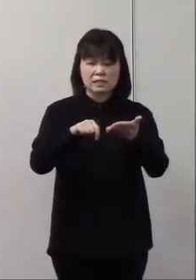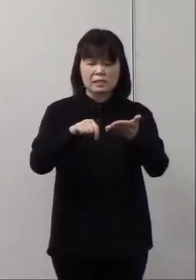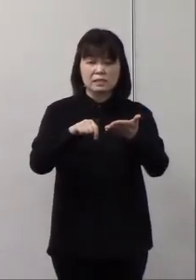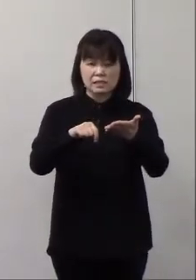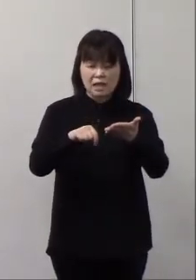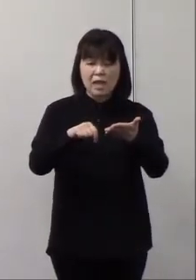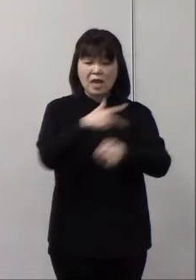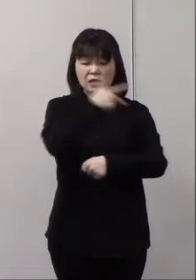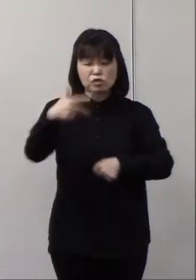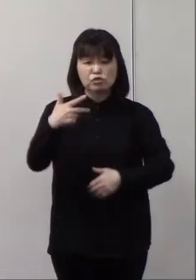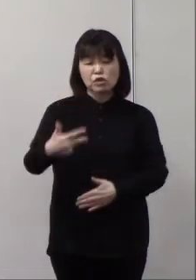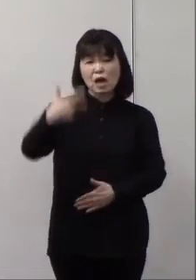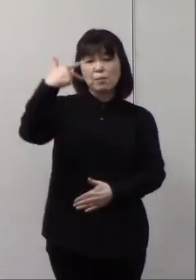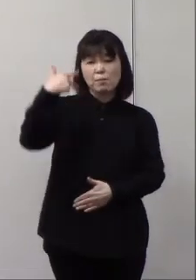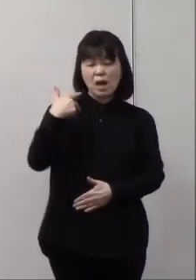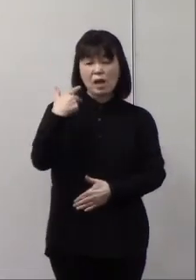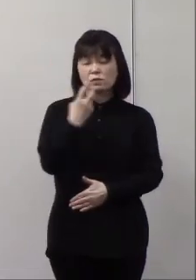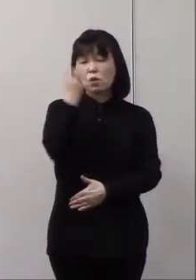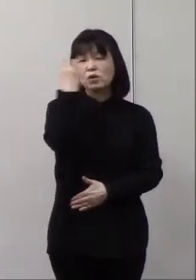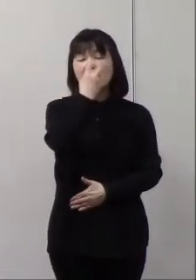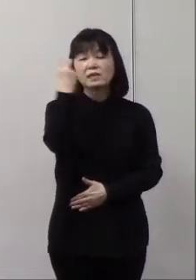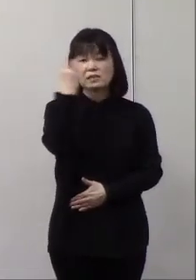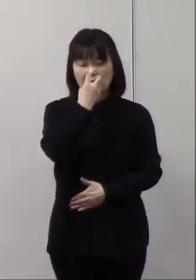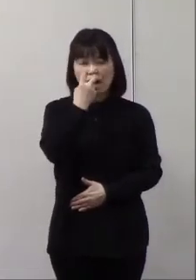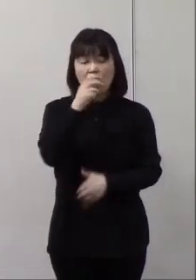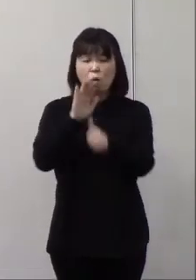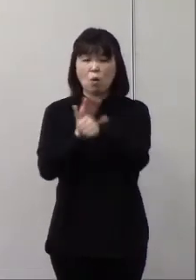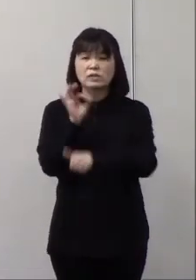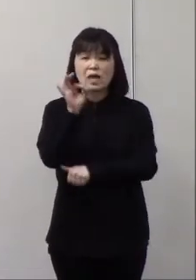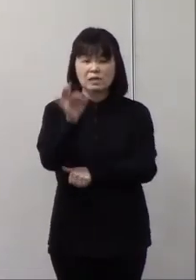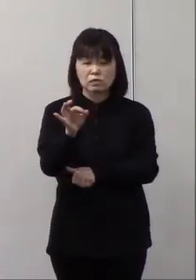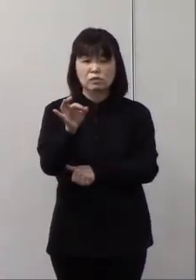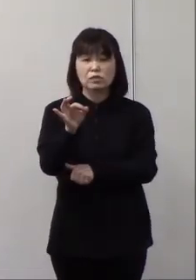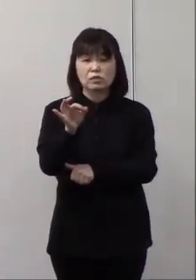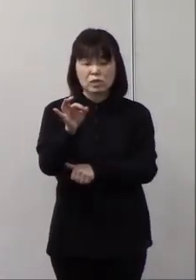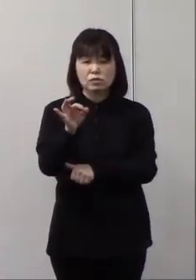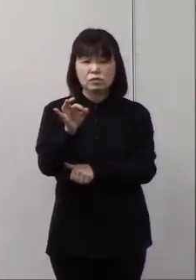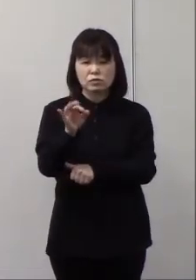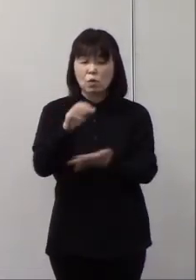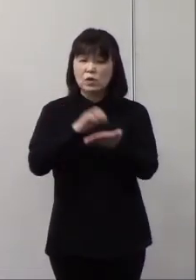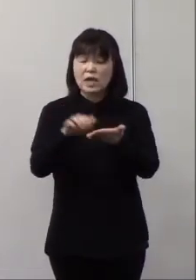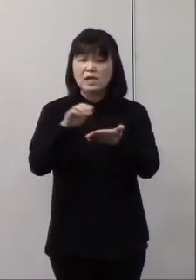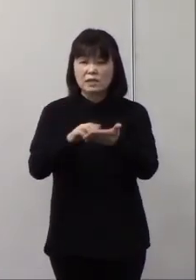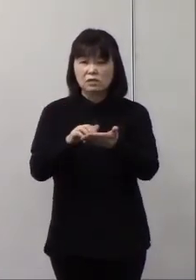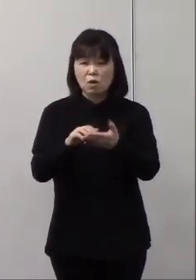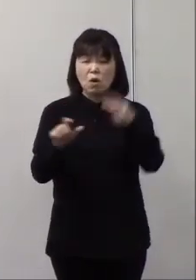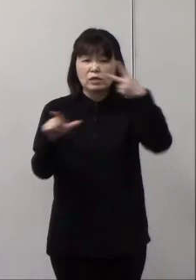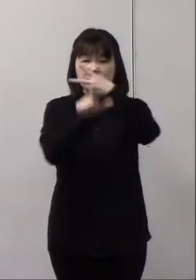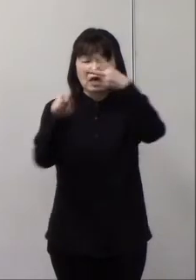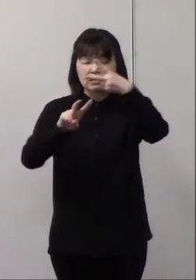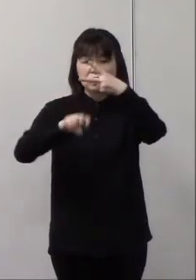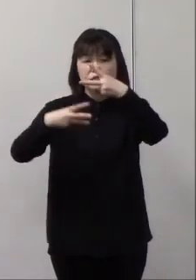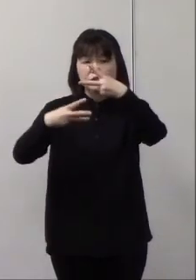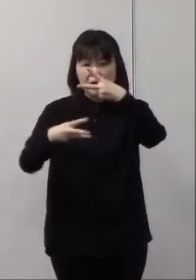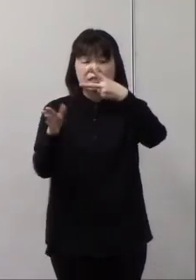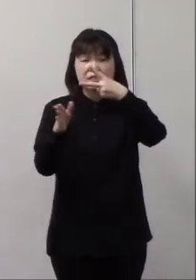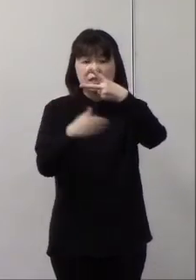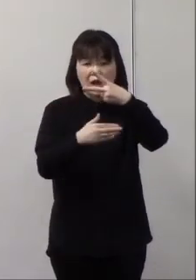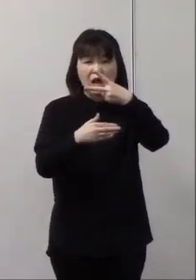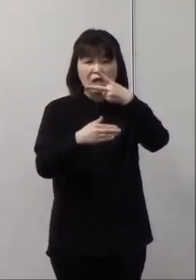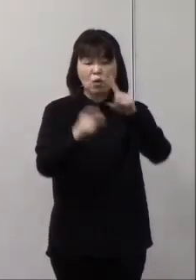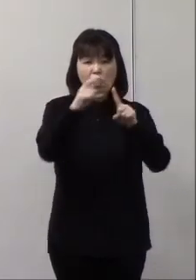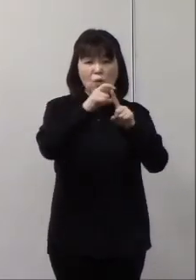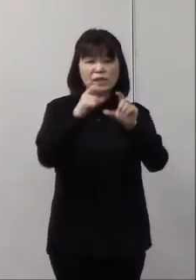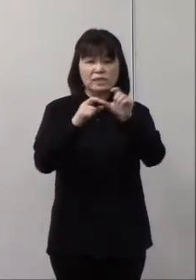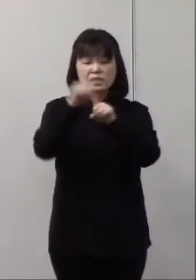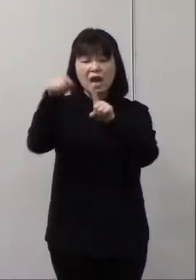を対象とするということでございますので、2月23日からの検査が対象となる、まあ、した